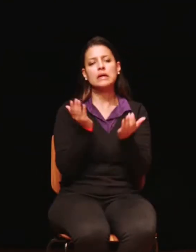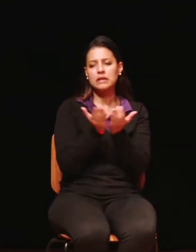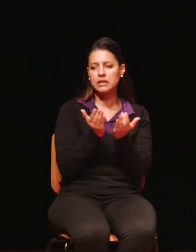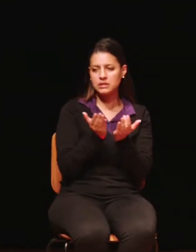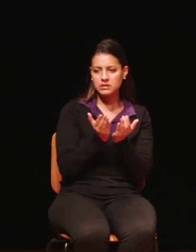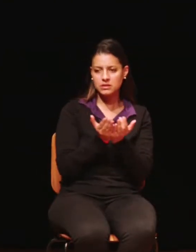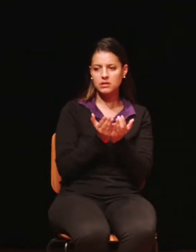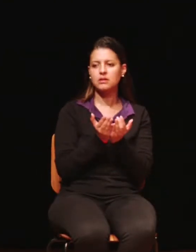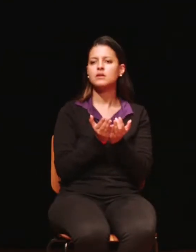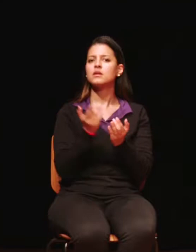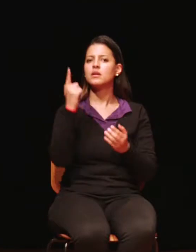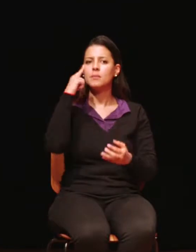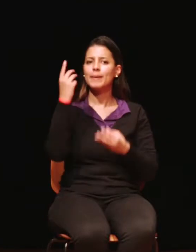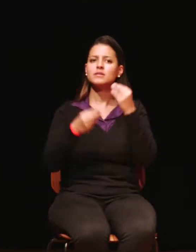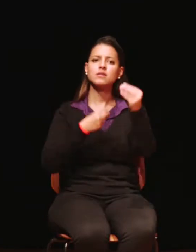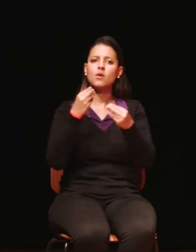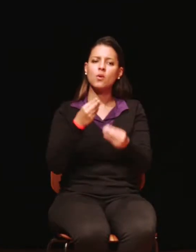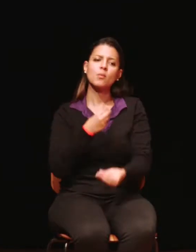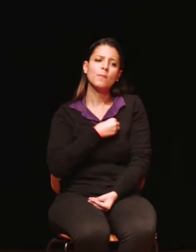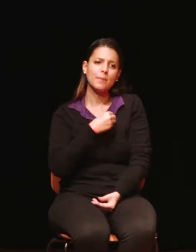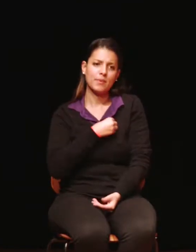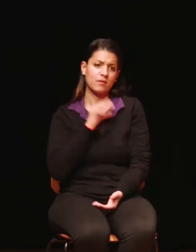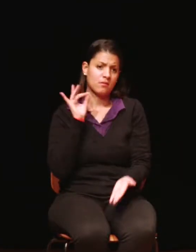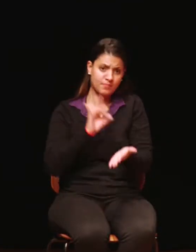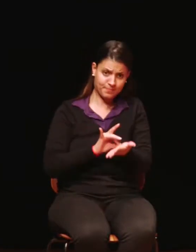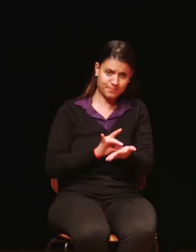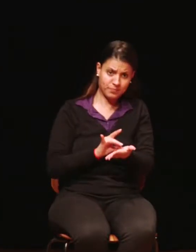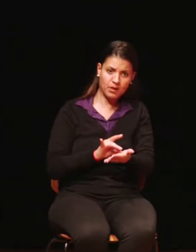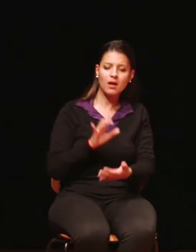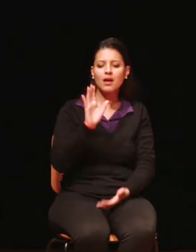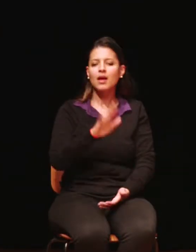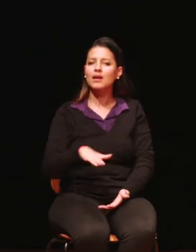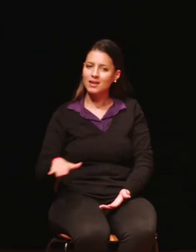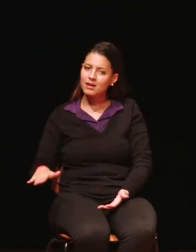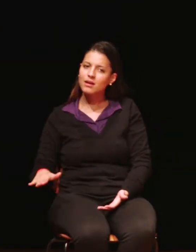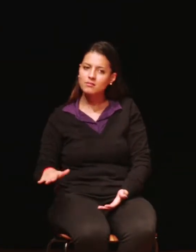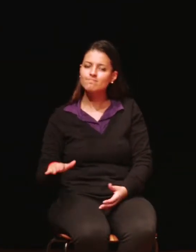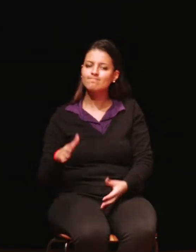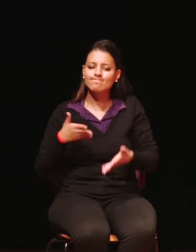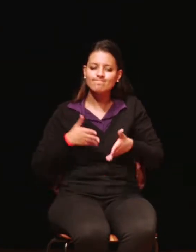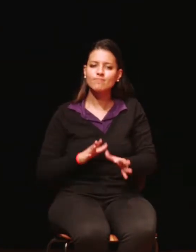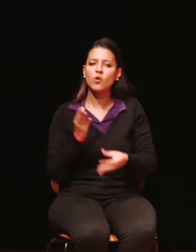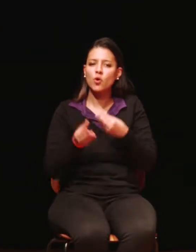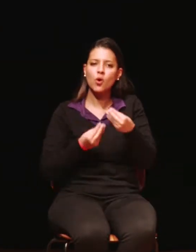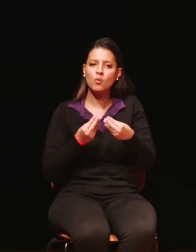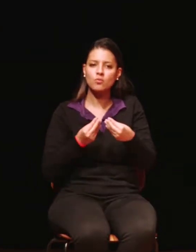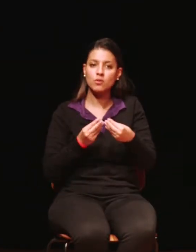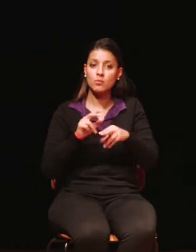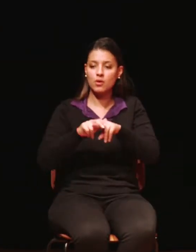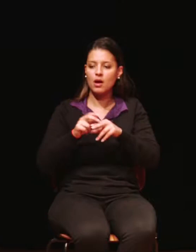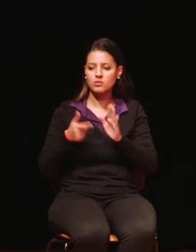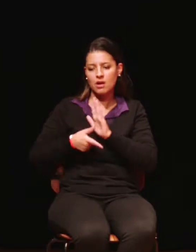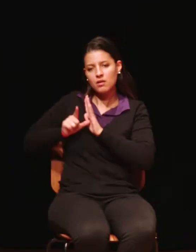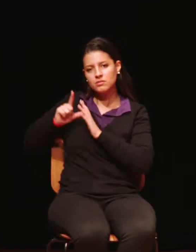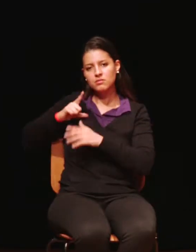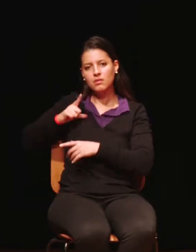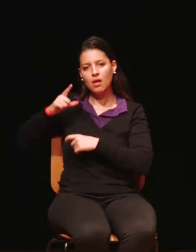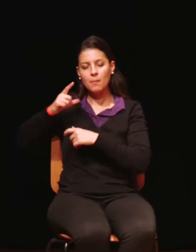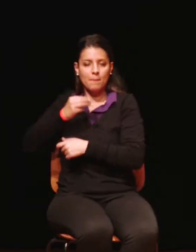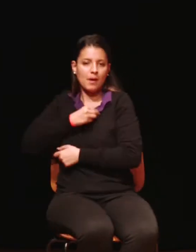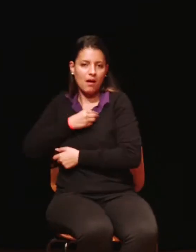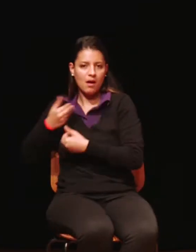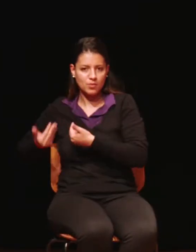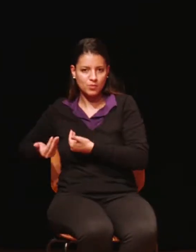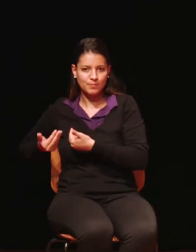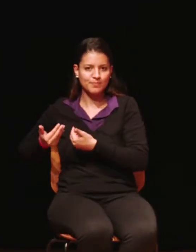ideia do pecado original. A criança é fruto do pecado, ela porta a mancha original, ela é um